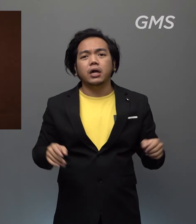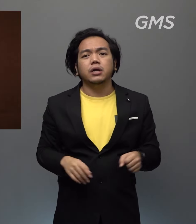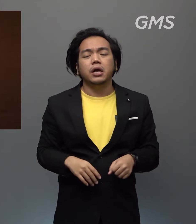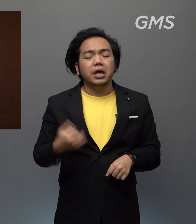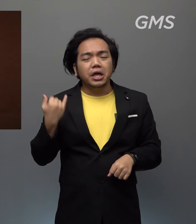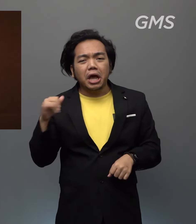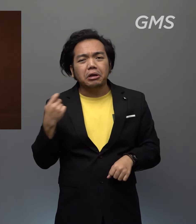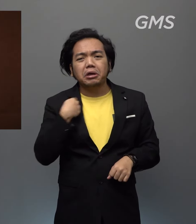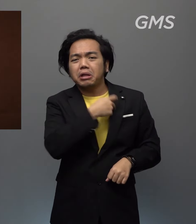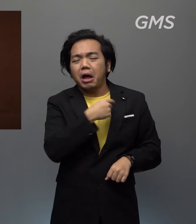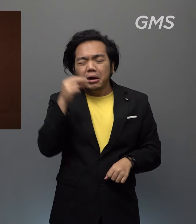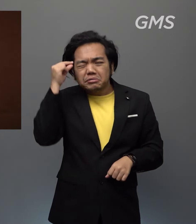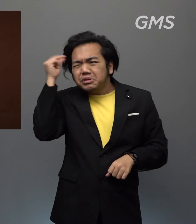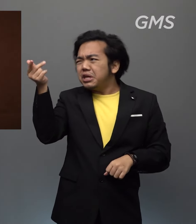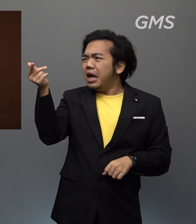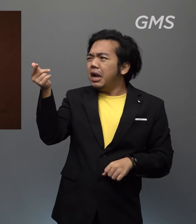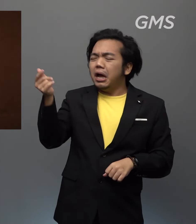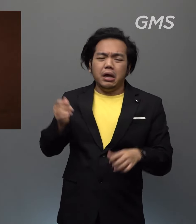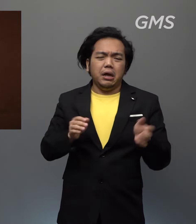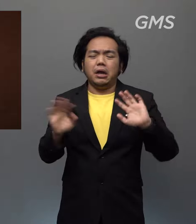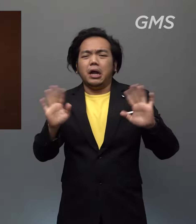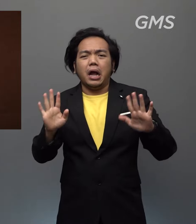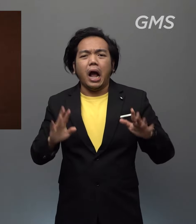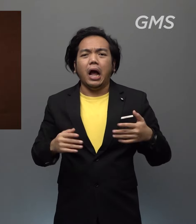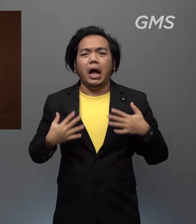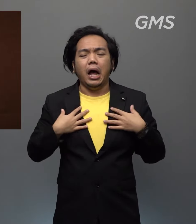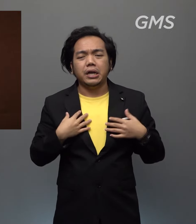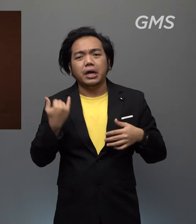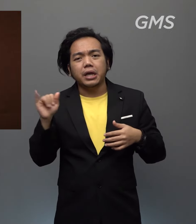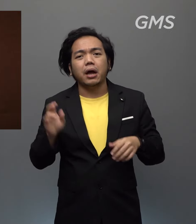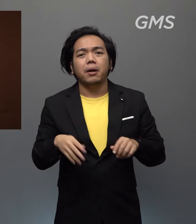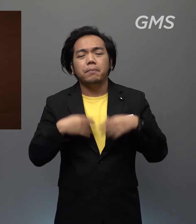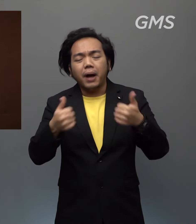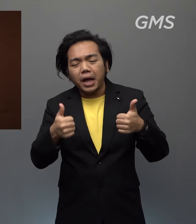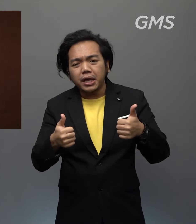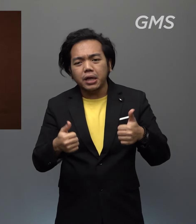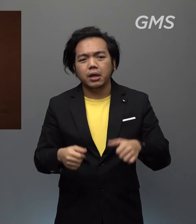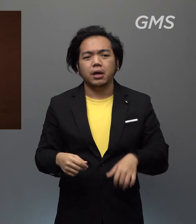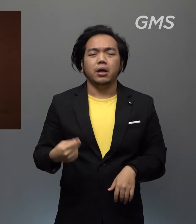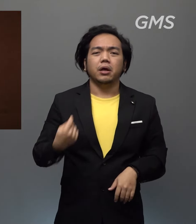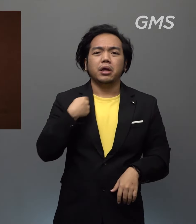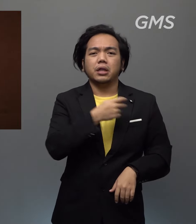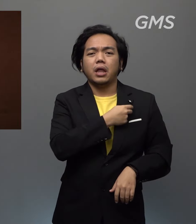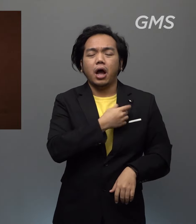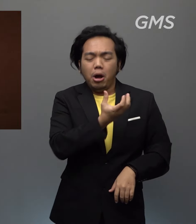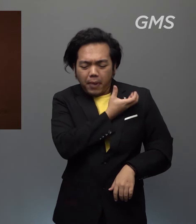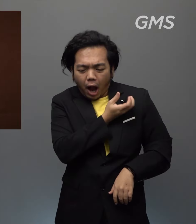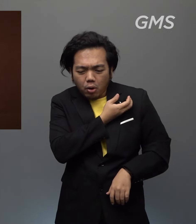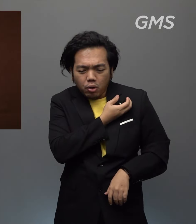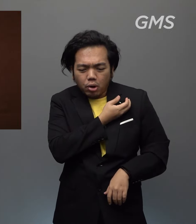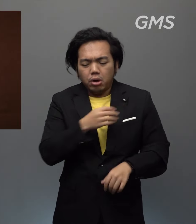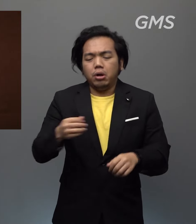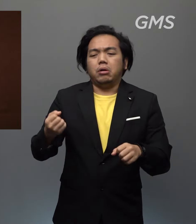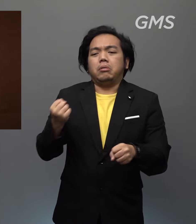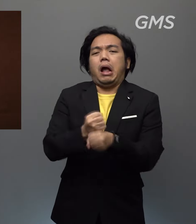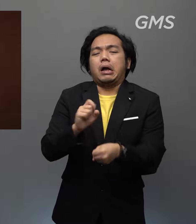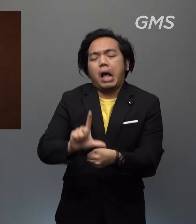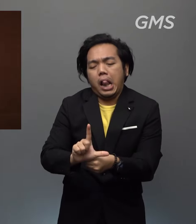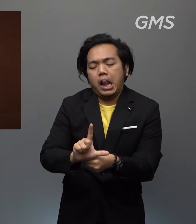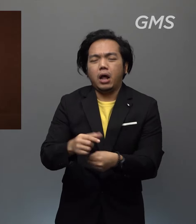seolah-olah tertunda, tidak berjalan seperti yang kita harapkan, yang seperti kita rancangkan dengan semua kepandaian